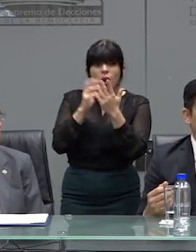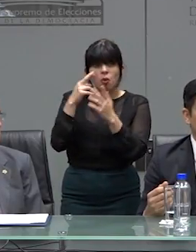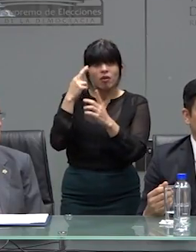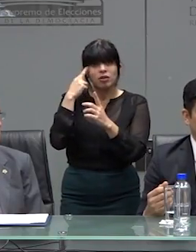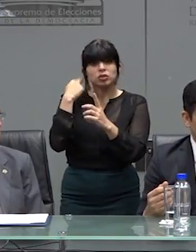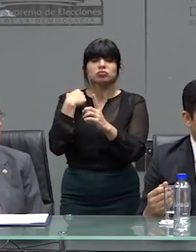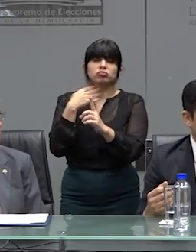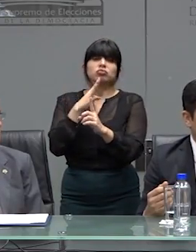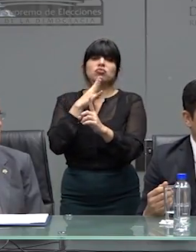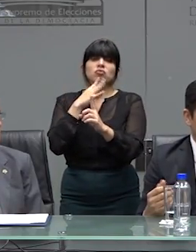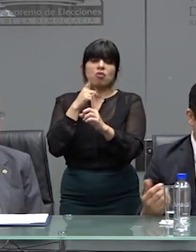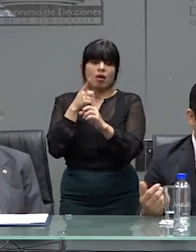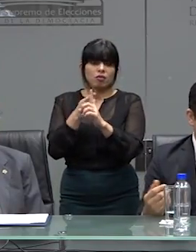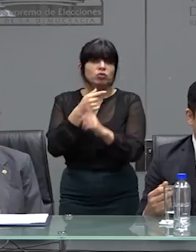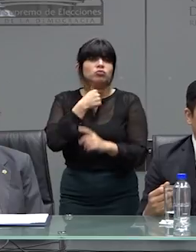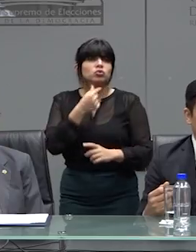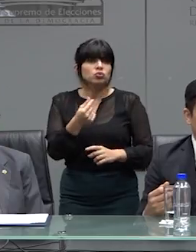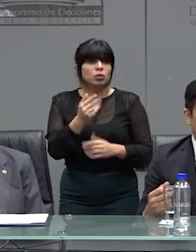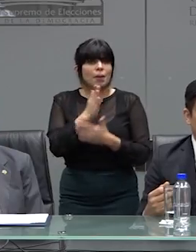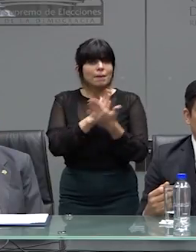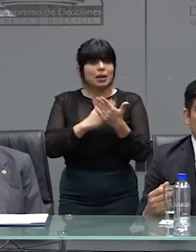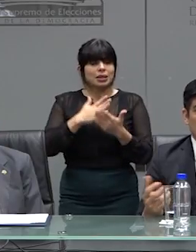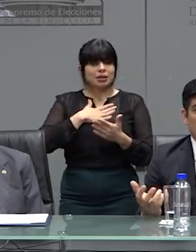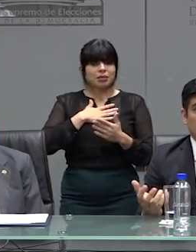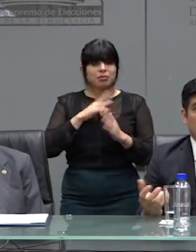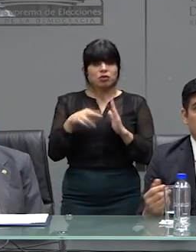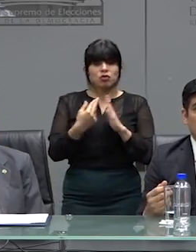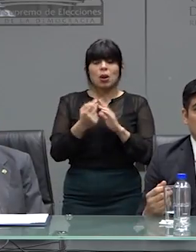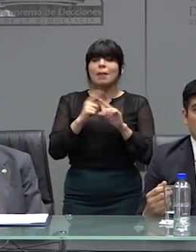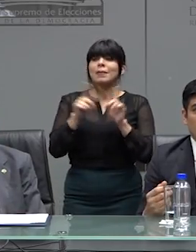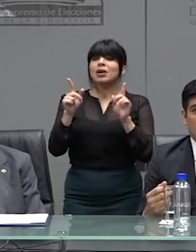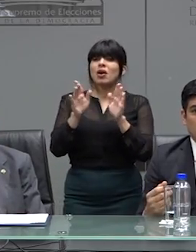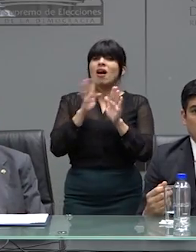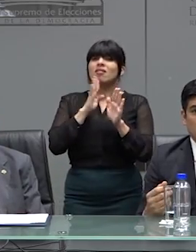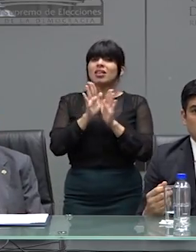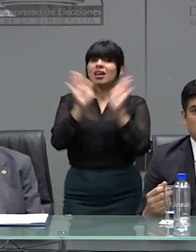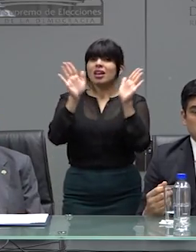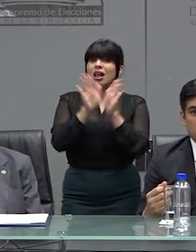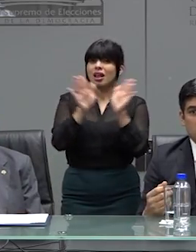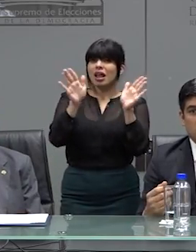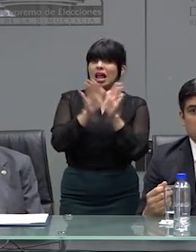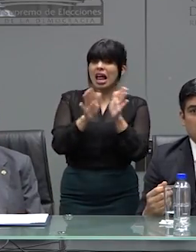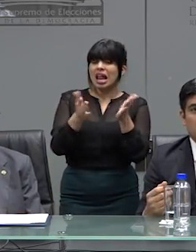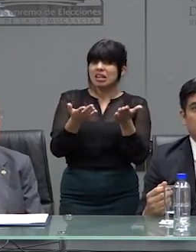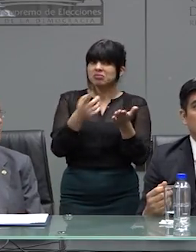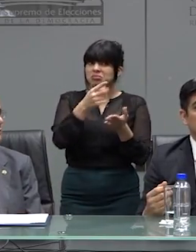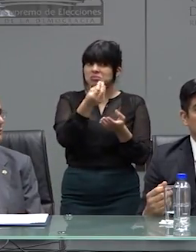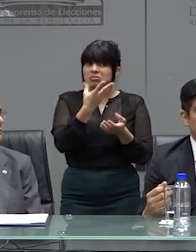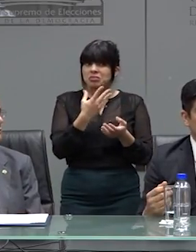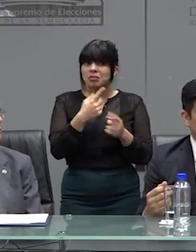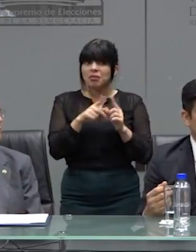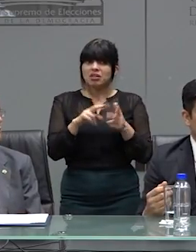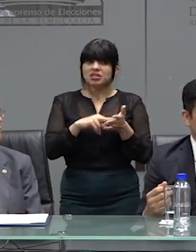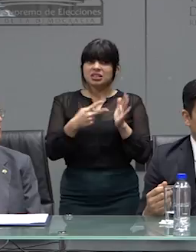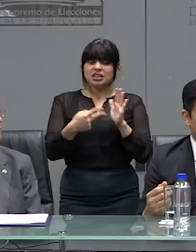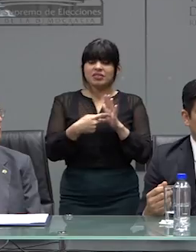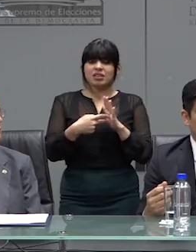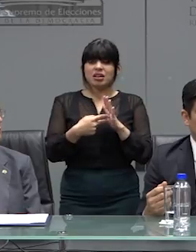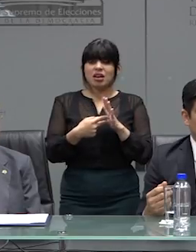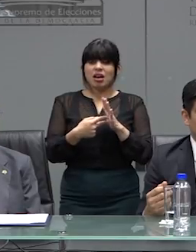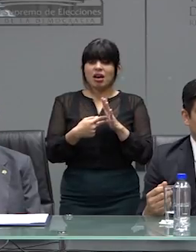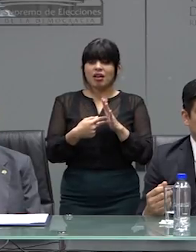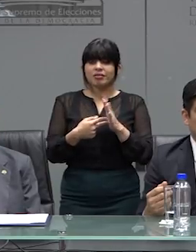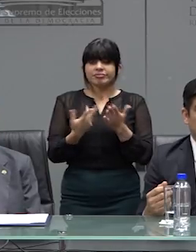lo haré y lo haré con gusto, esa es parte de mi rol. Pero en genérico, hablarlo, creo que caeríamos